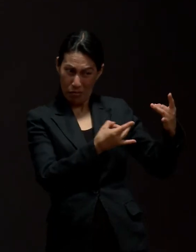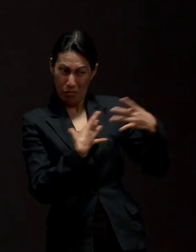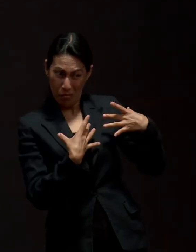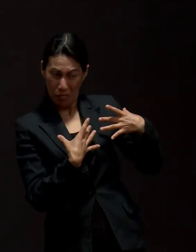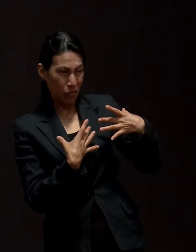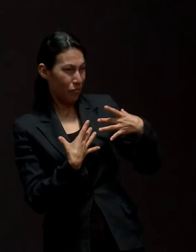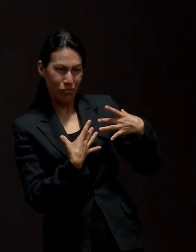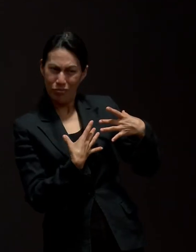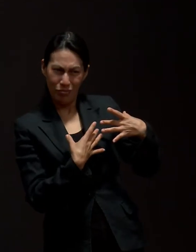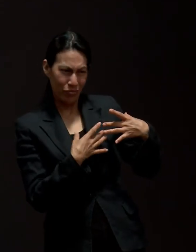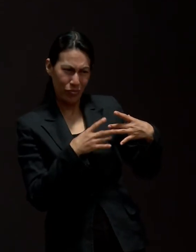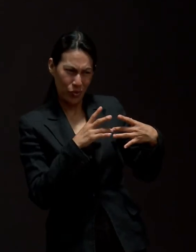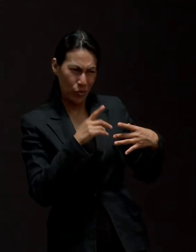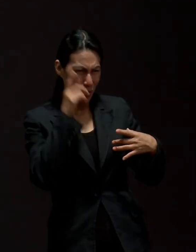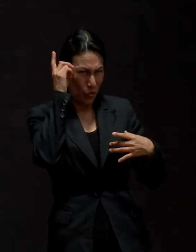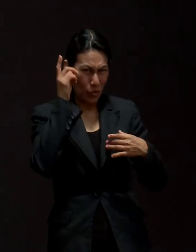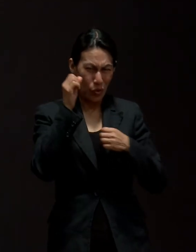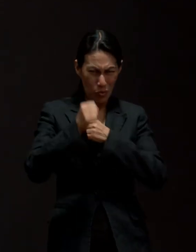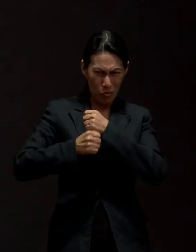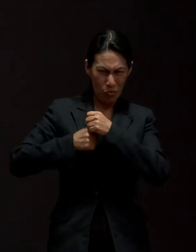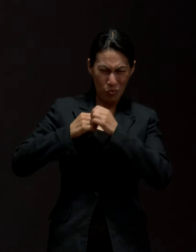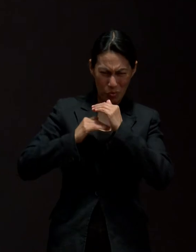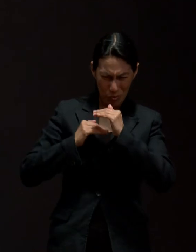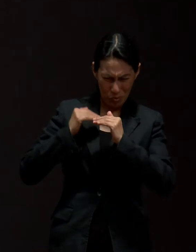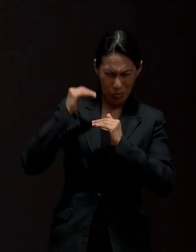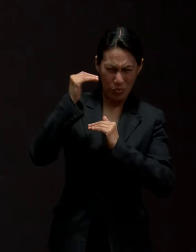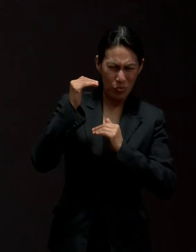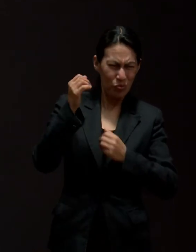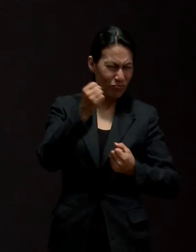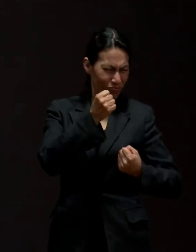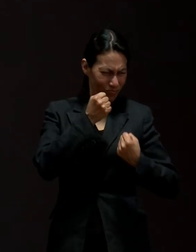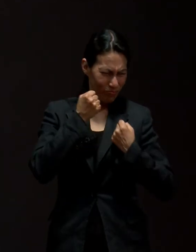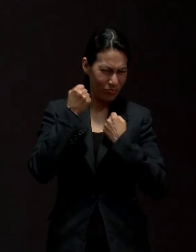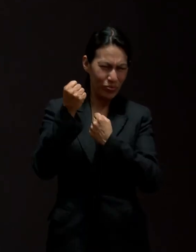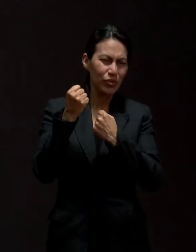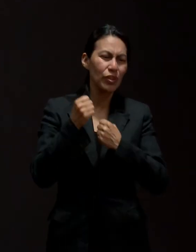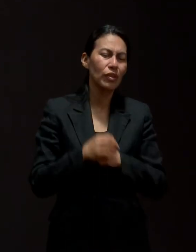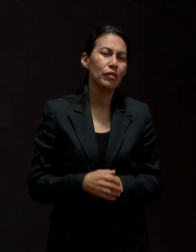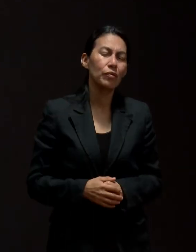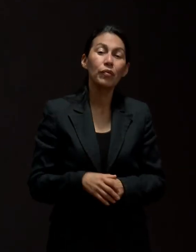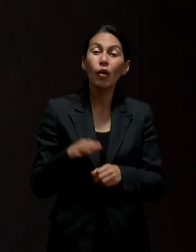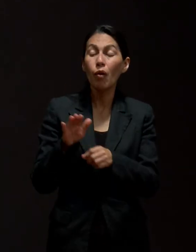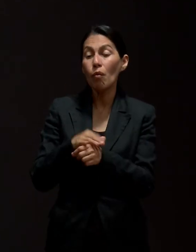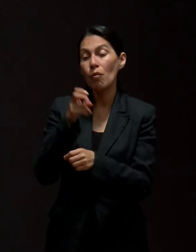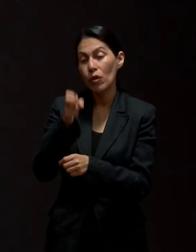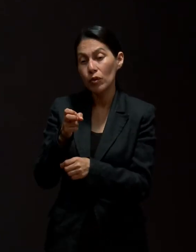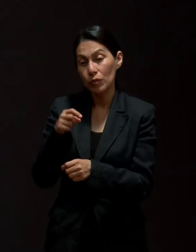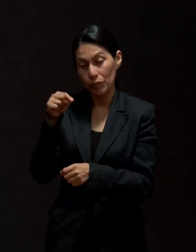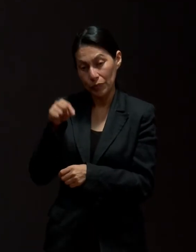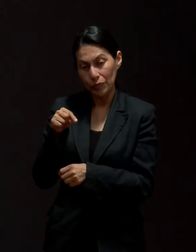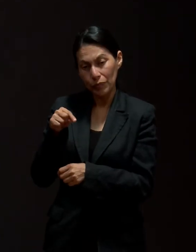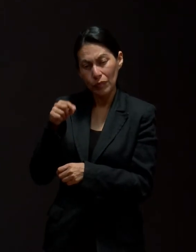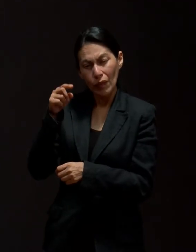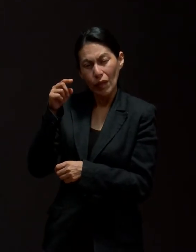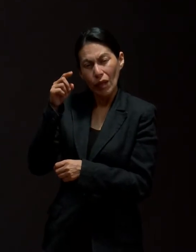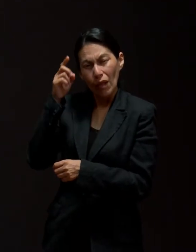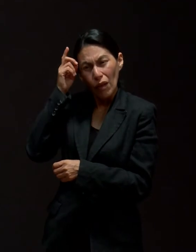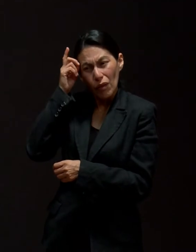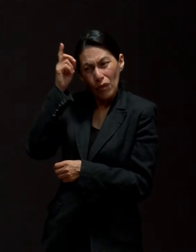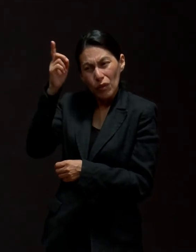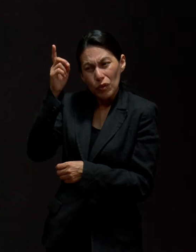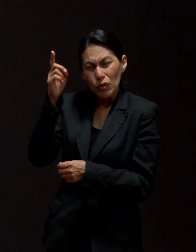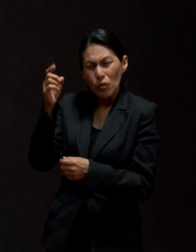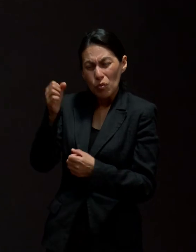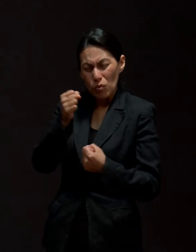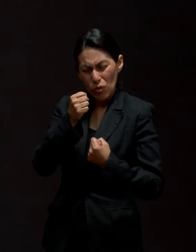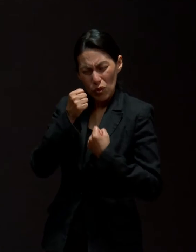invencible, porque no hay poder más grande que el poder que viene de Dios. El Dios de lo imposible. Por